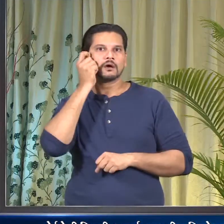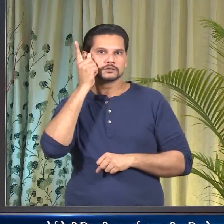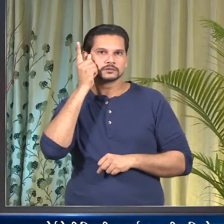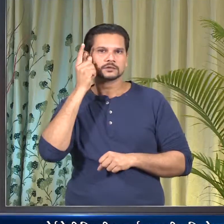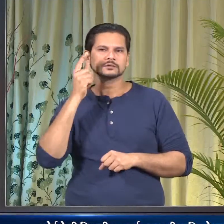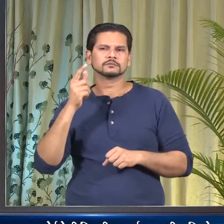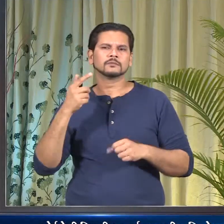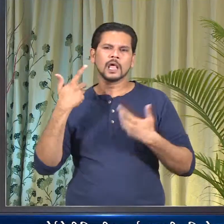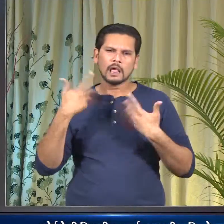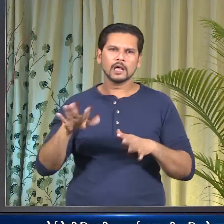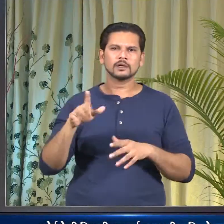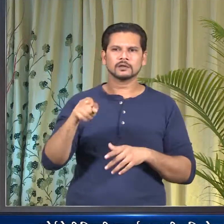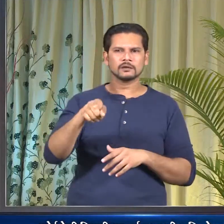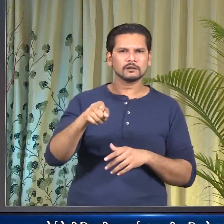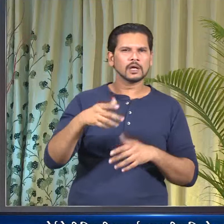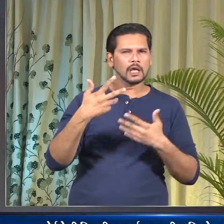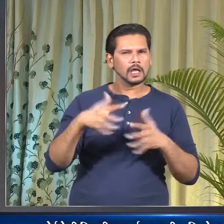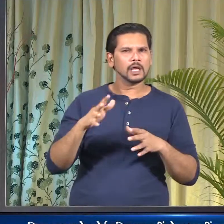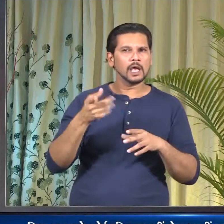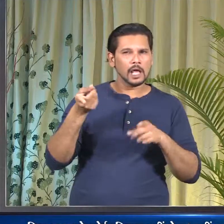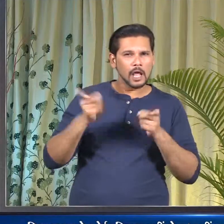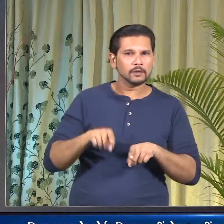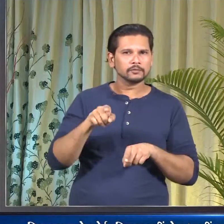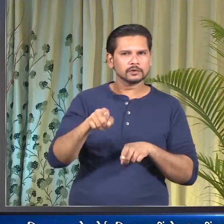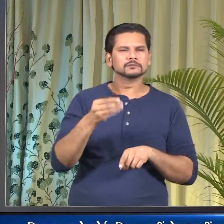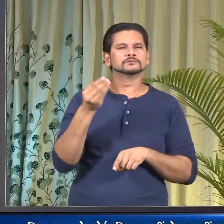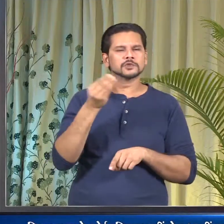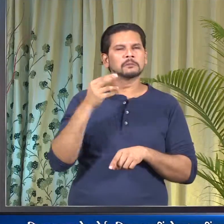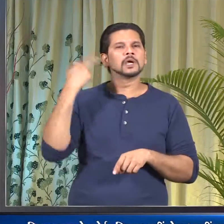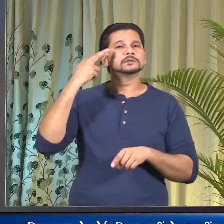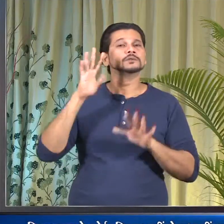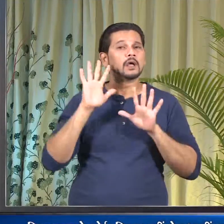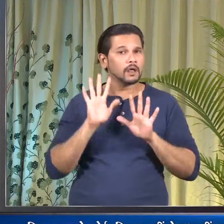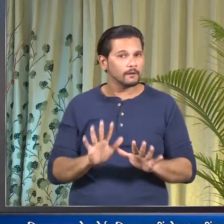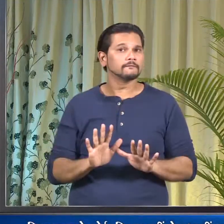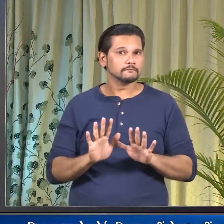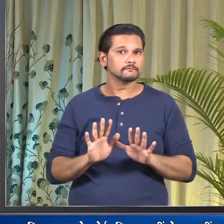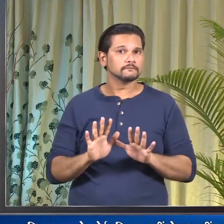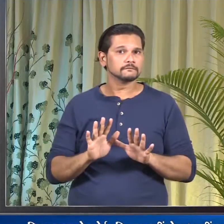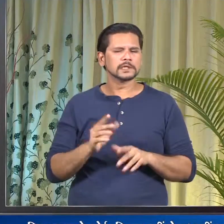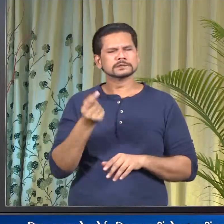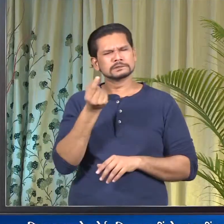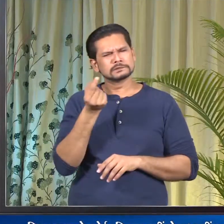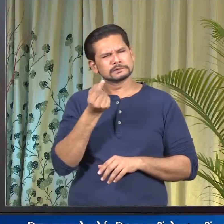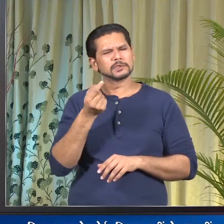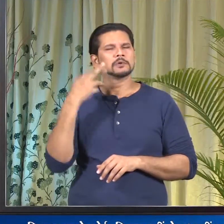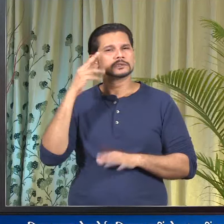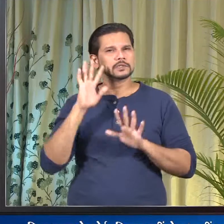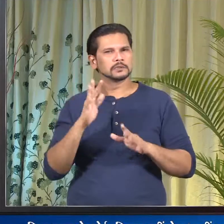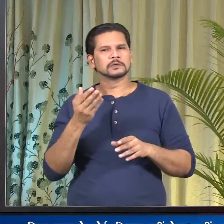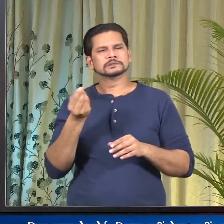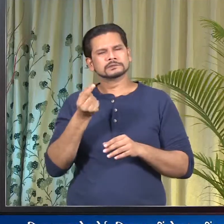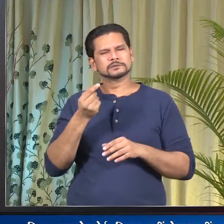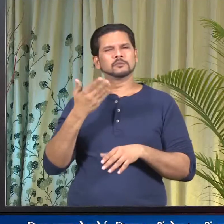परिणाम मेरे सामने आ रहे हैं, उसका कोई कारण है, बिना क कहीं हमारे कर्म